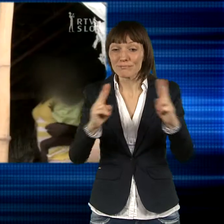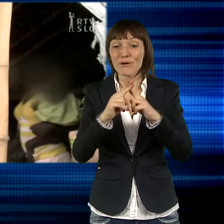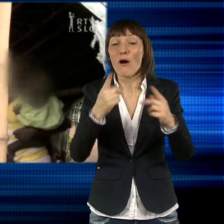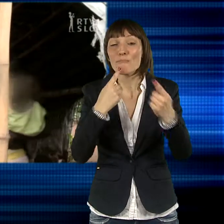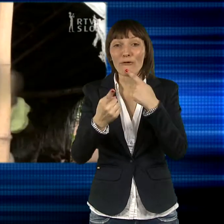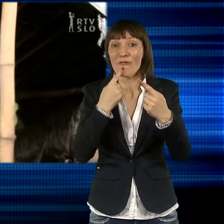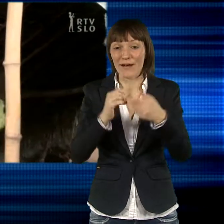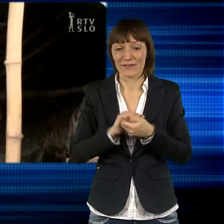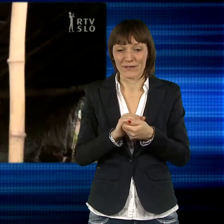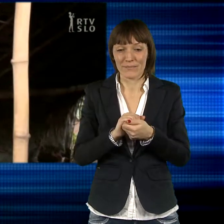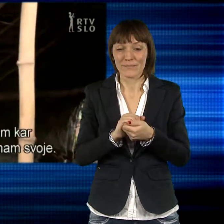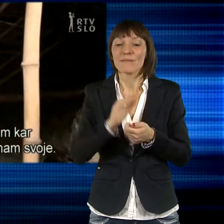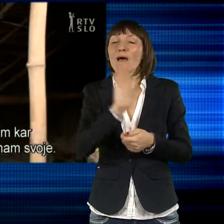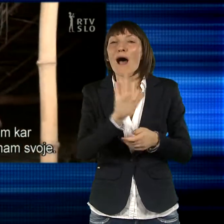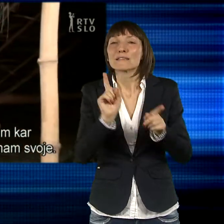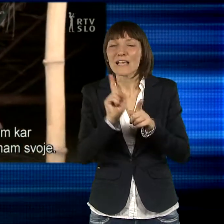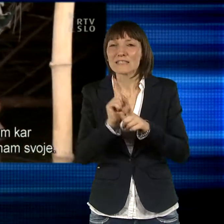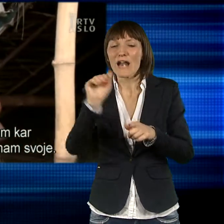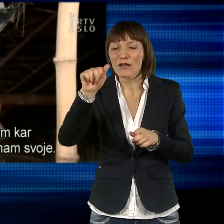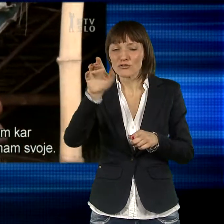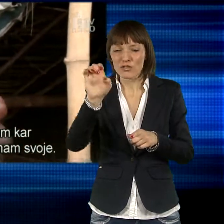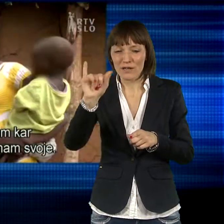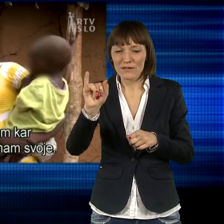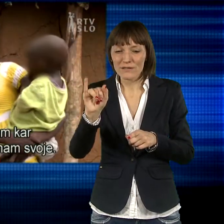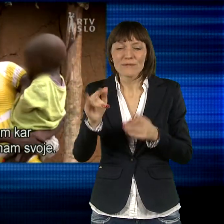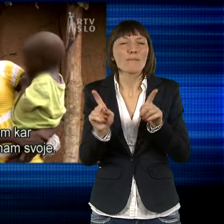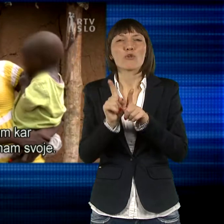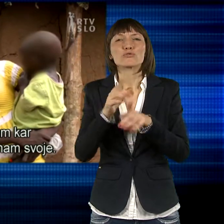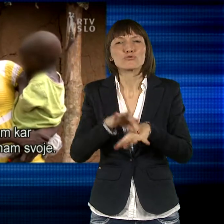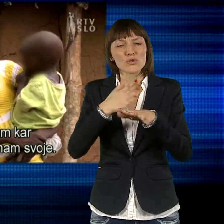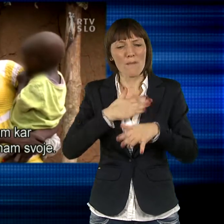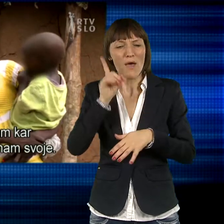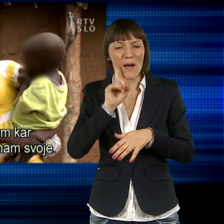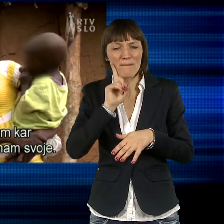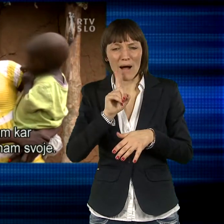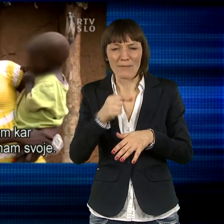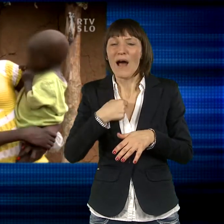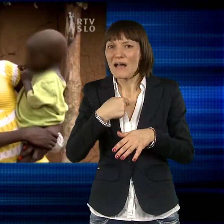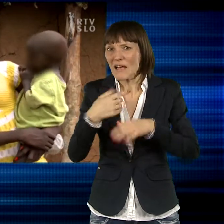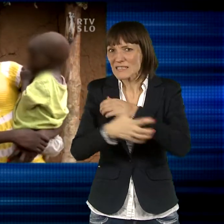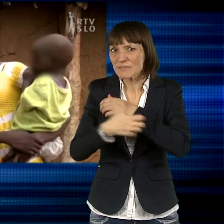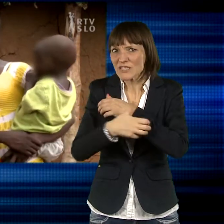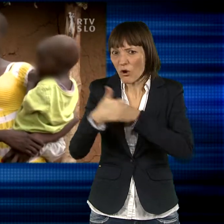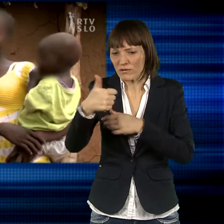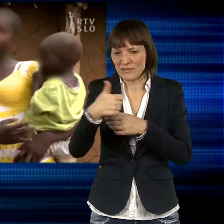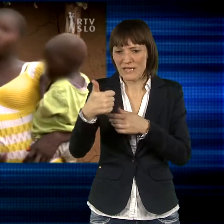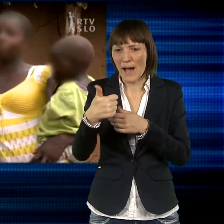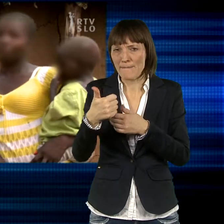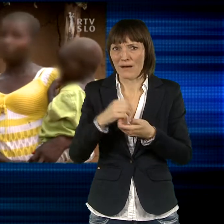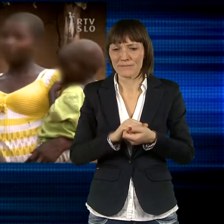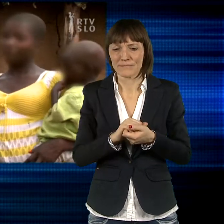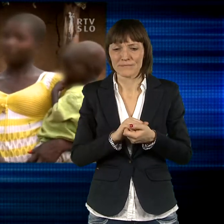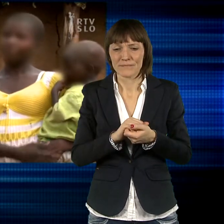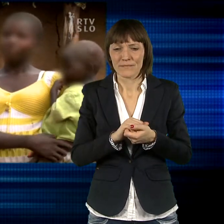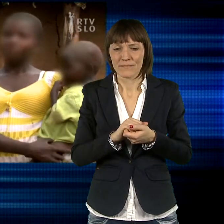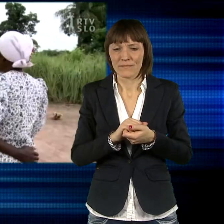sestra Anželik. Namona je lokola mama nanga pe, lokola mama nanga kupaki na soki namoni ebo, namona je lokola